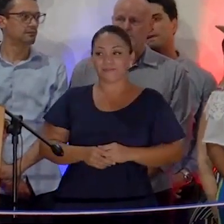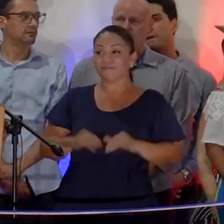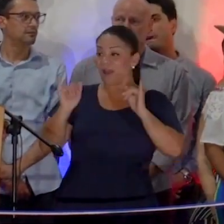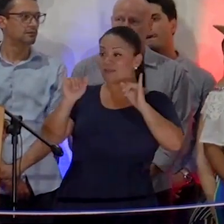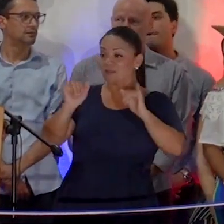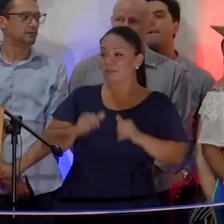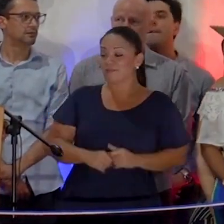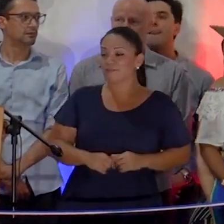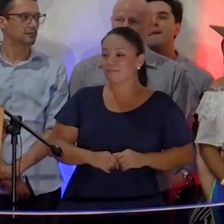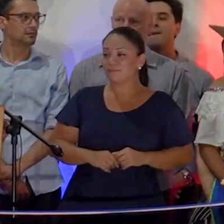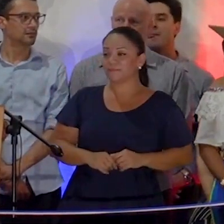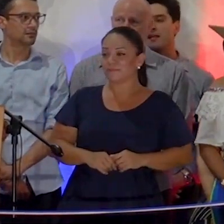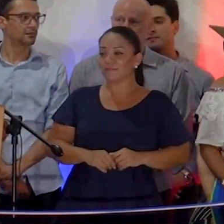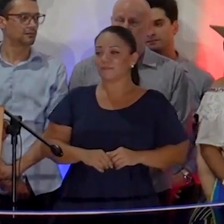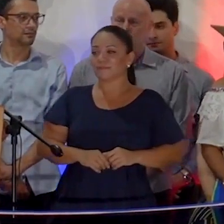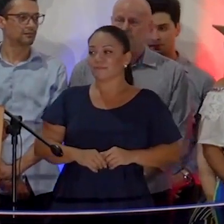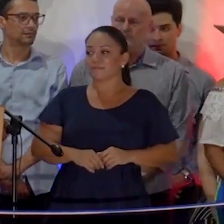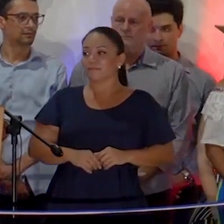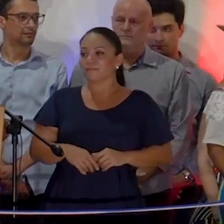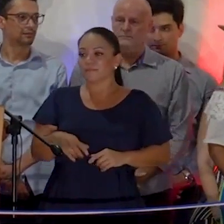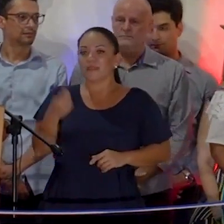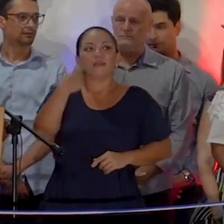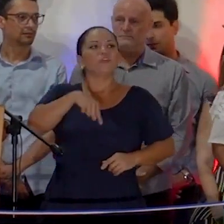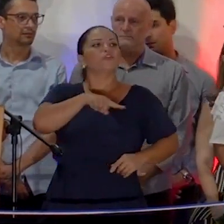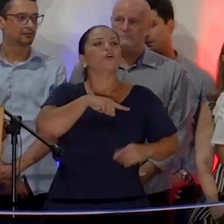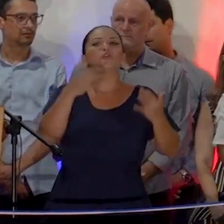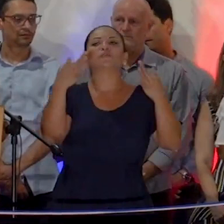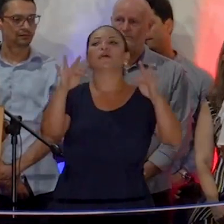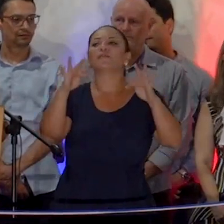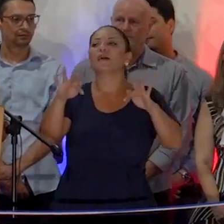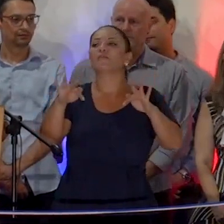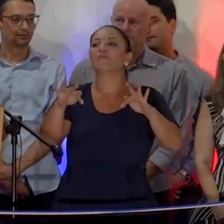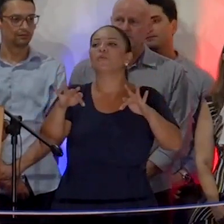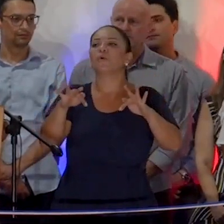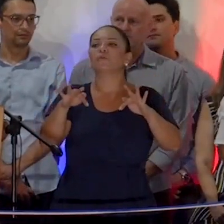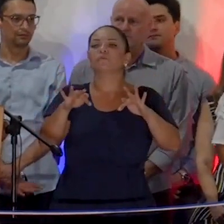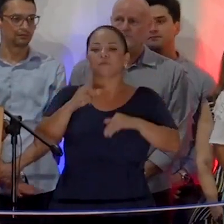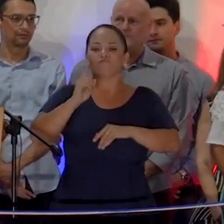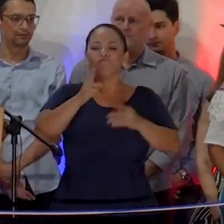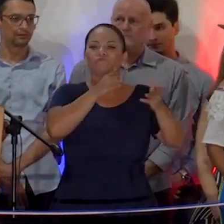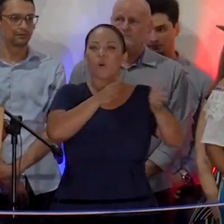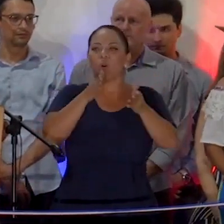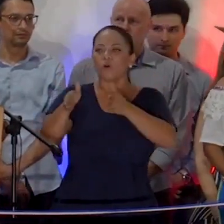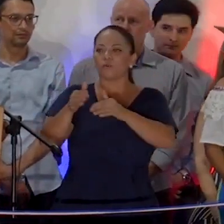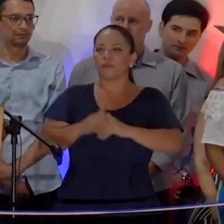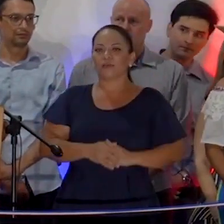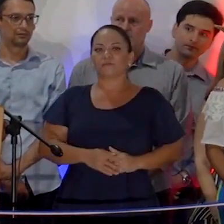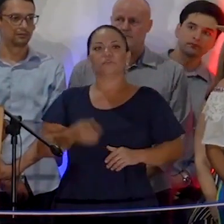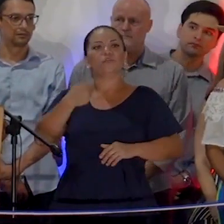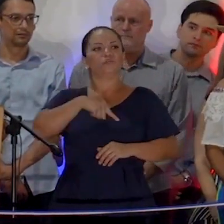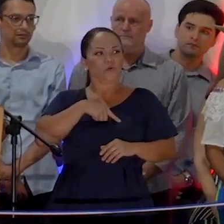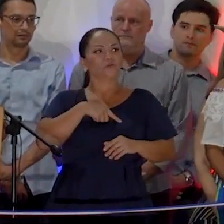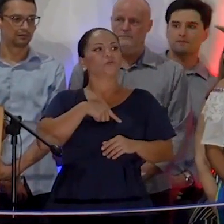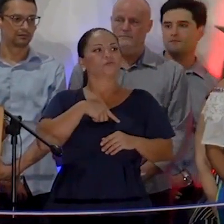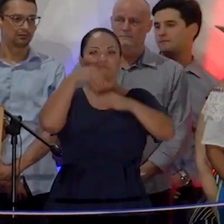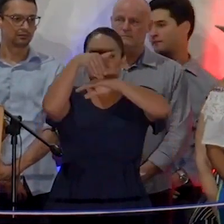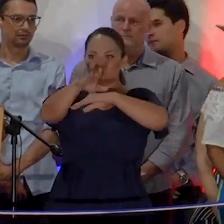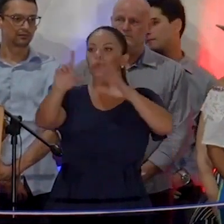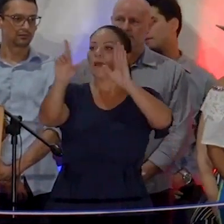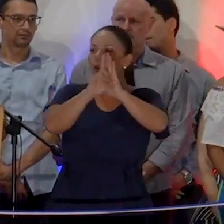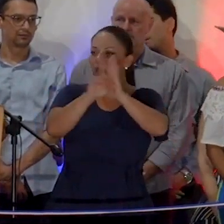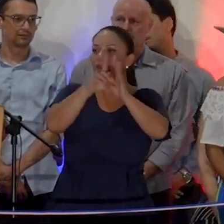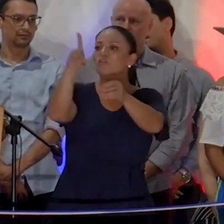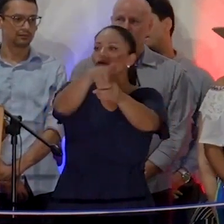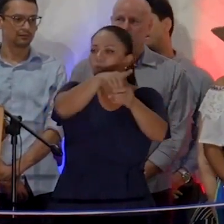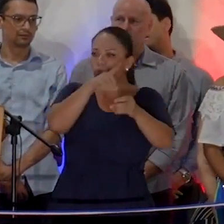Así es. Y nosotros estamos tratando de poner orden. Y mandamos una ley a los diputados